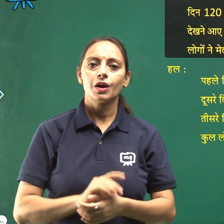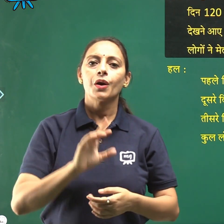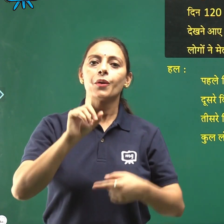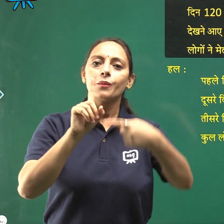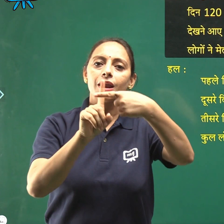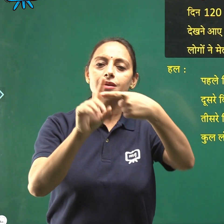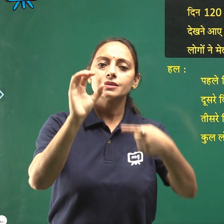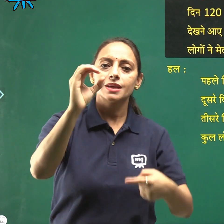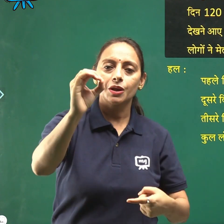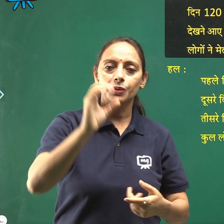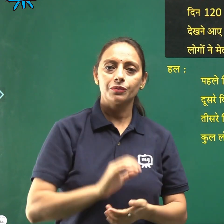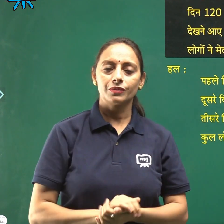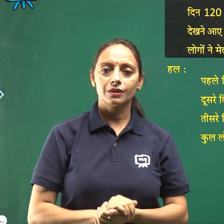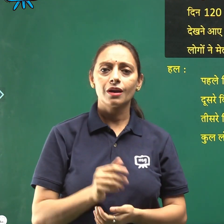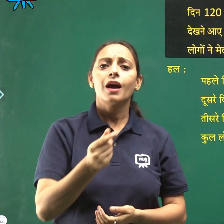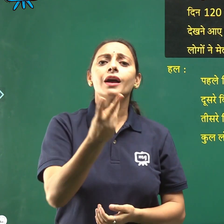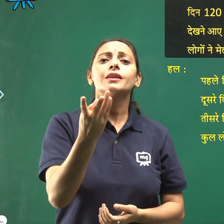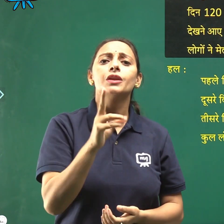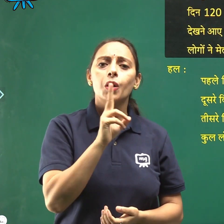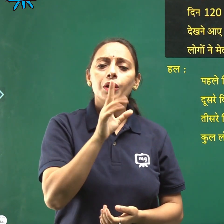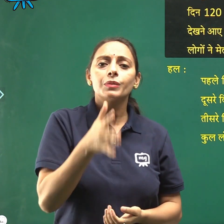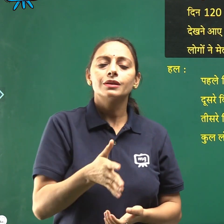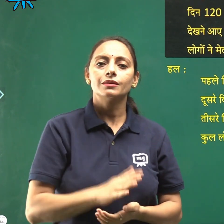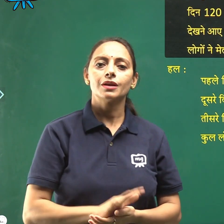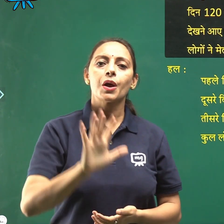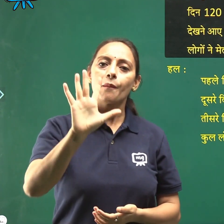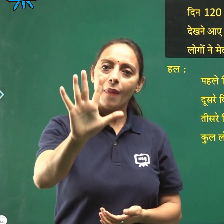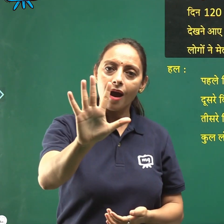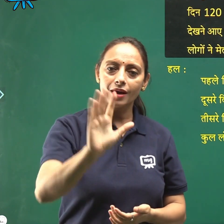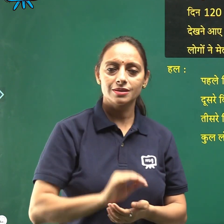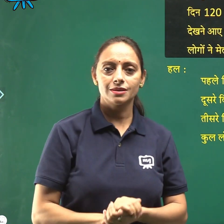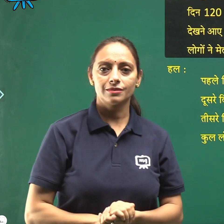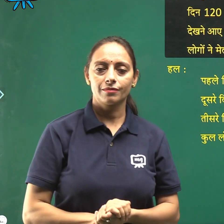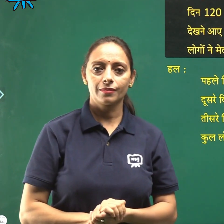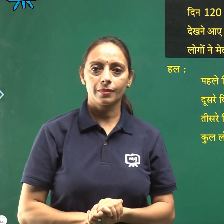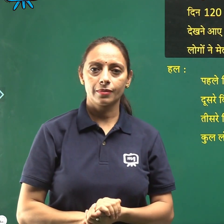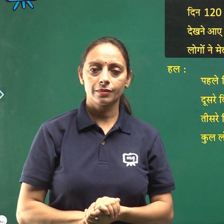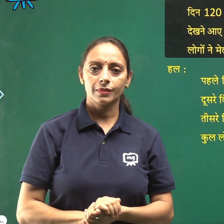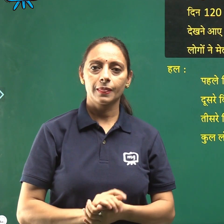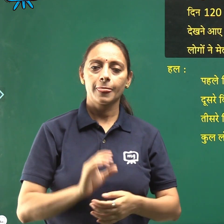5 प्लस 0 प्लस 0 कितना होगा? 5।